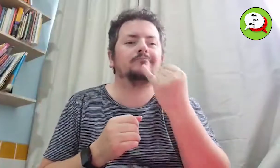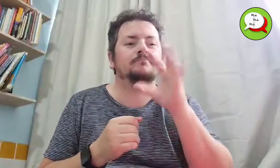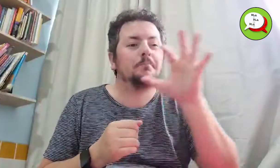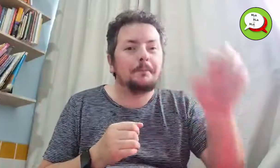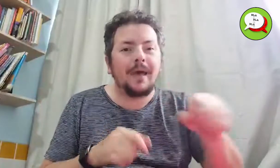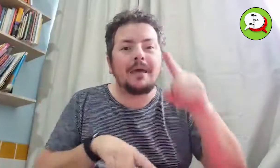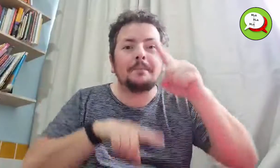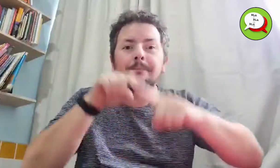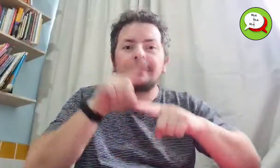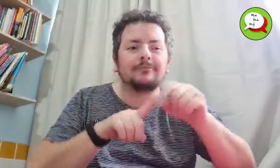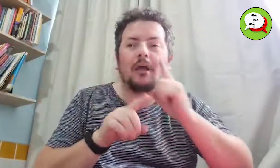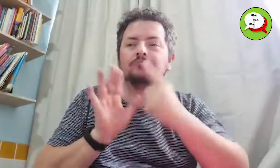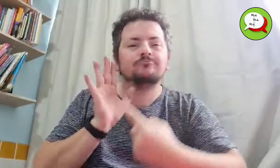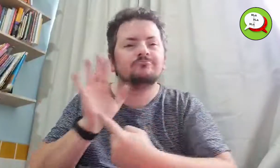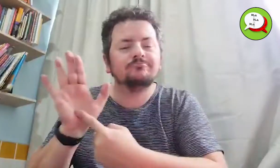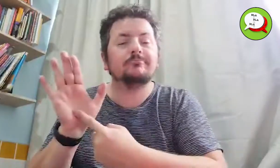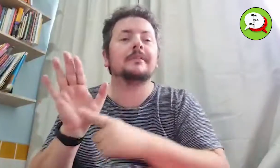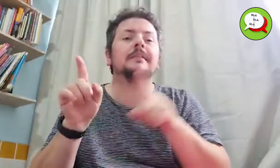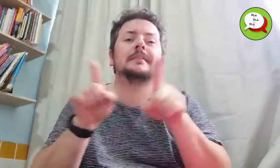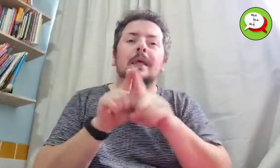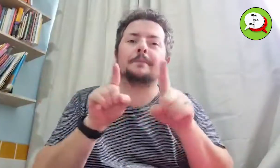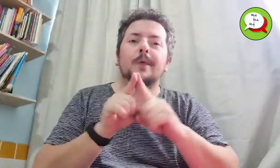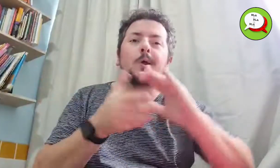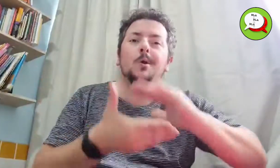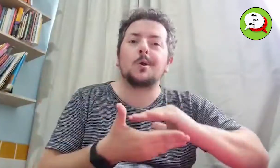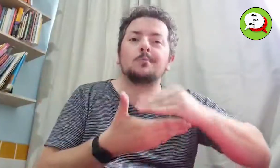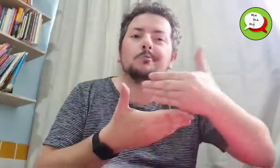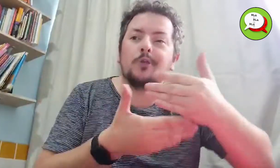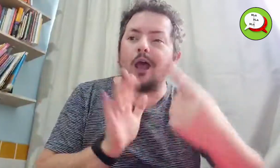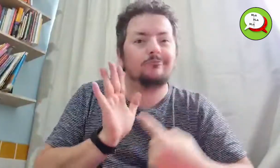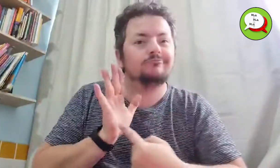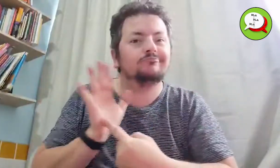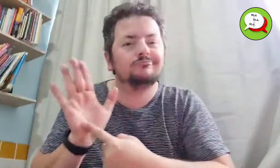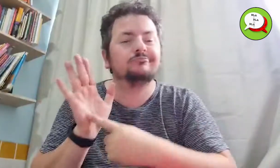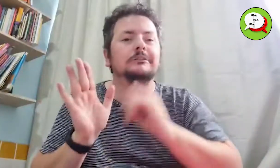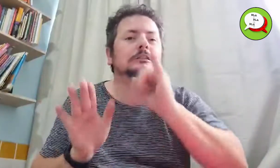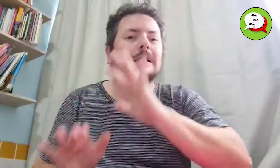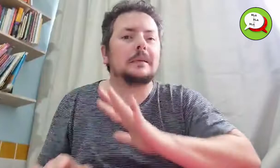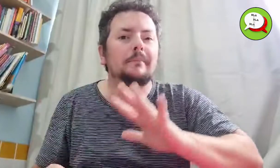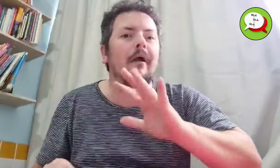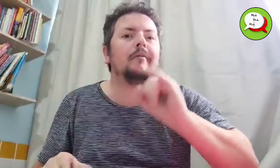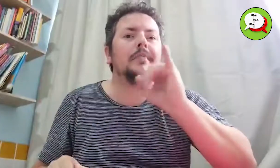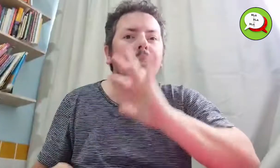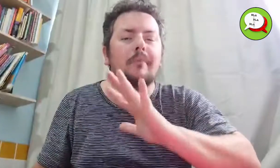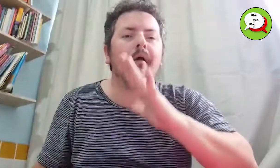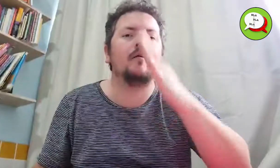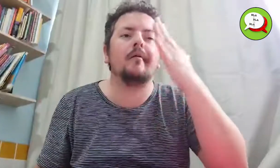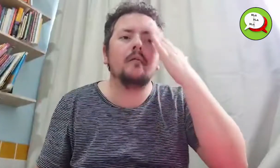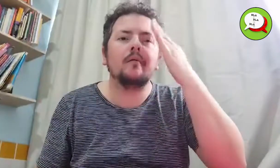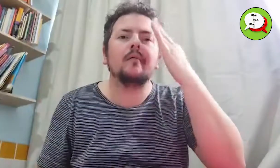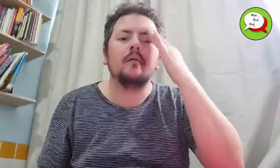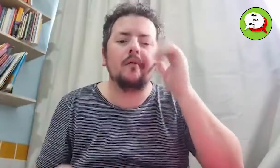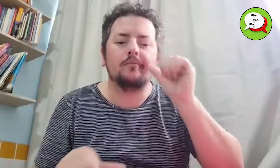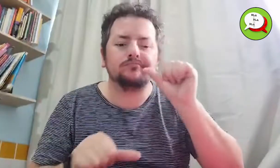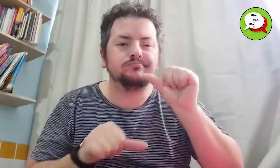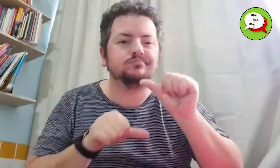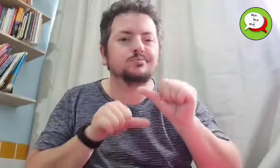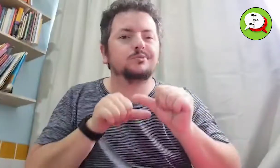Pegar materiais, mostrar o visual, mostrar imagens através do computador, para ele conseguir entender e fazendo